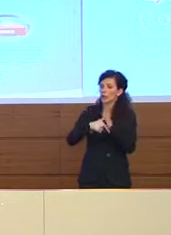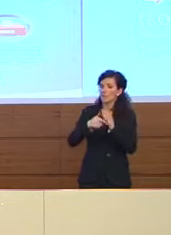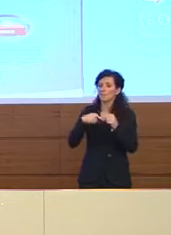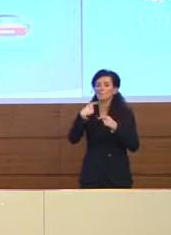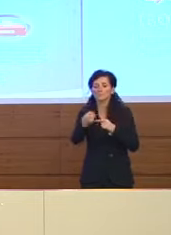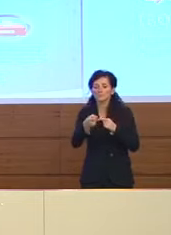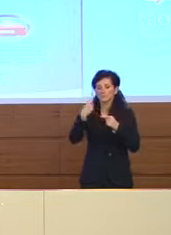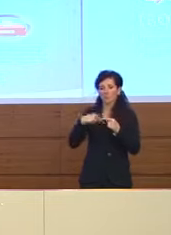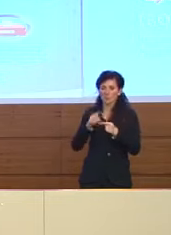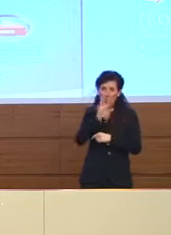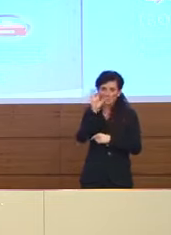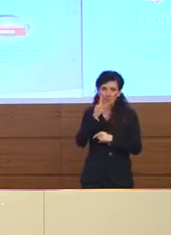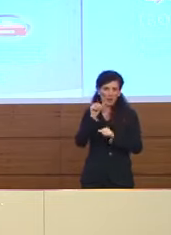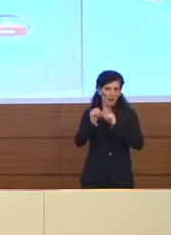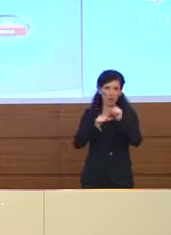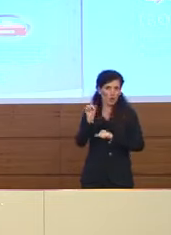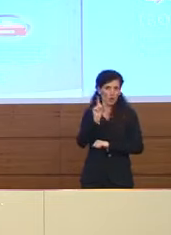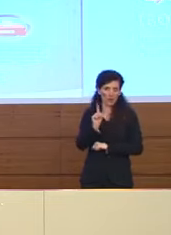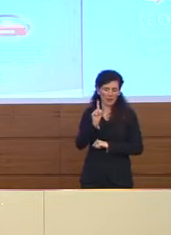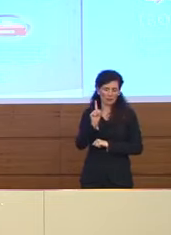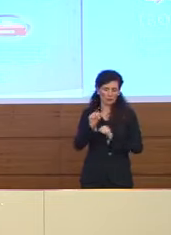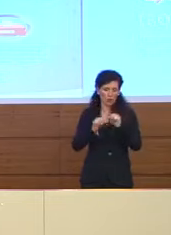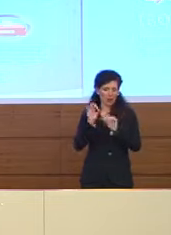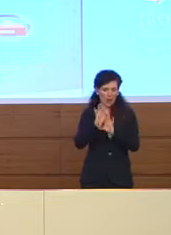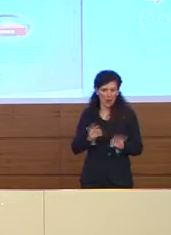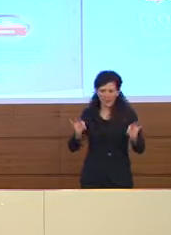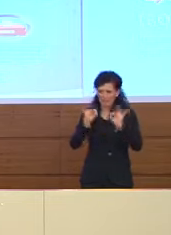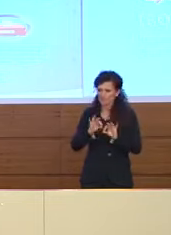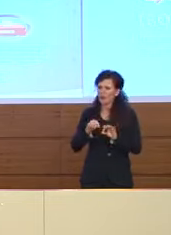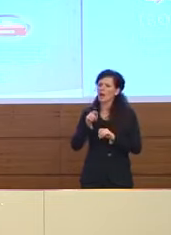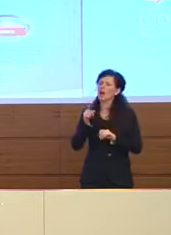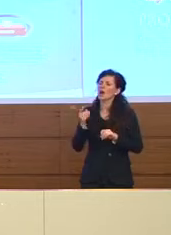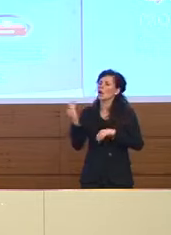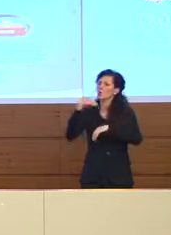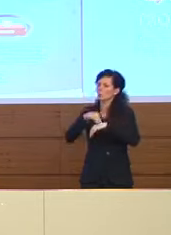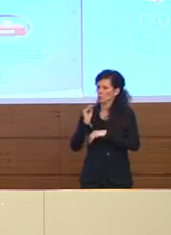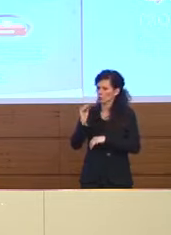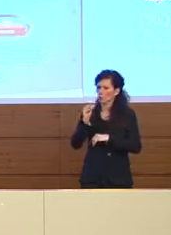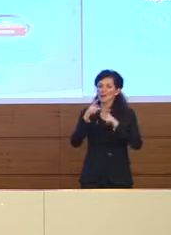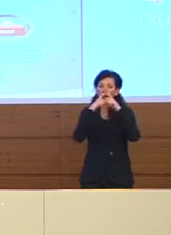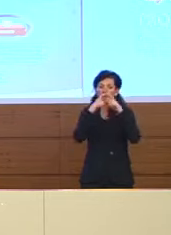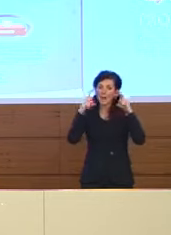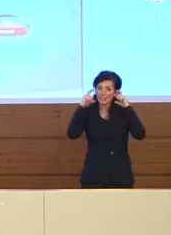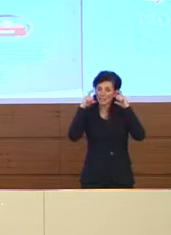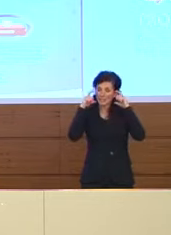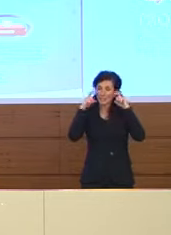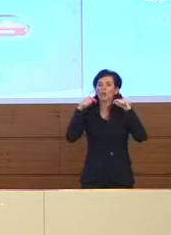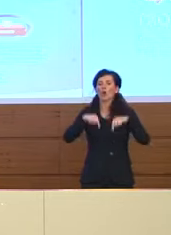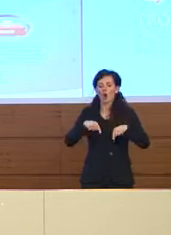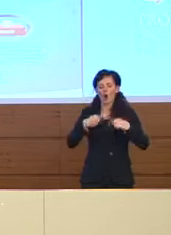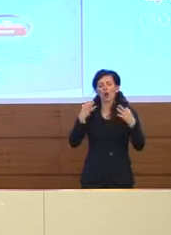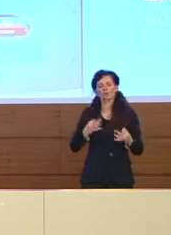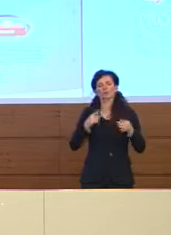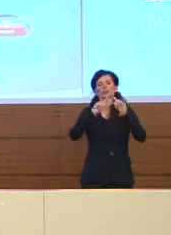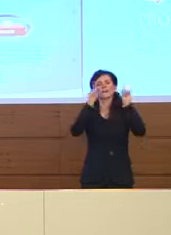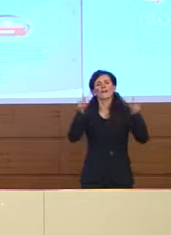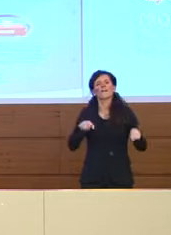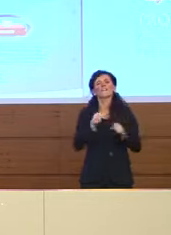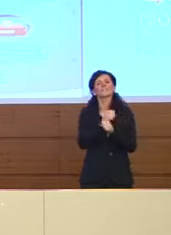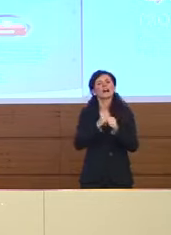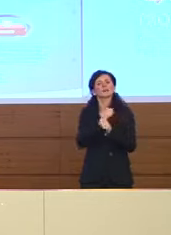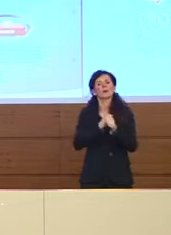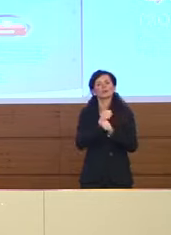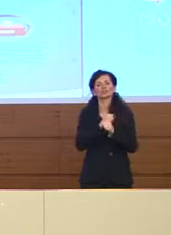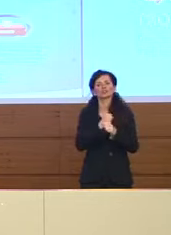riguarda le mascherine anche oggi c'è una richiesta da parte delle farmacie di un prezzo fissato